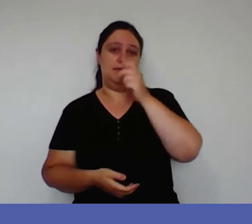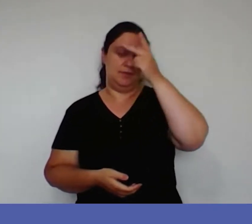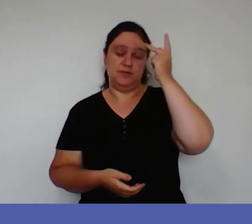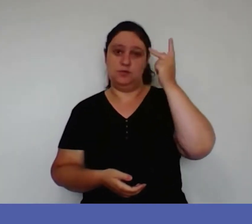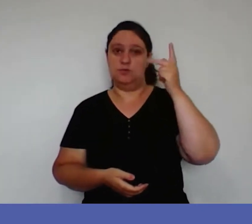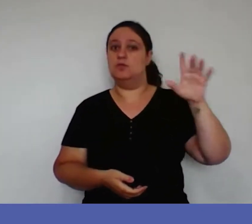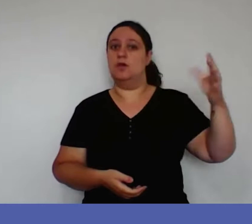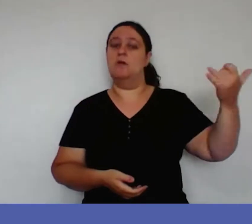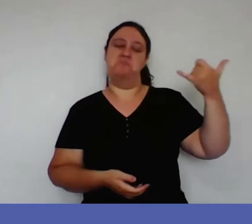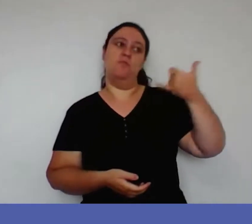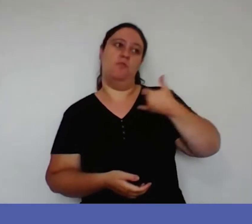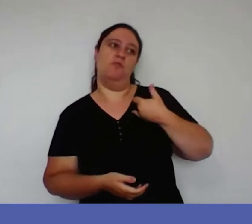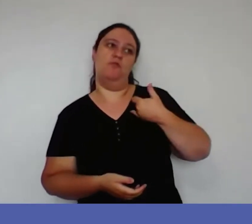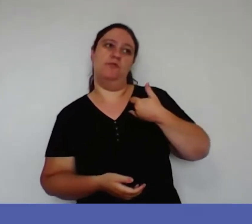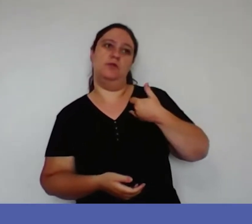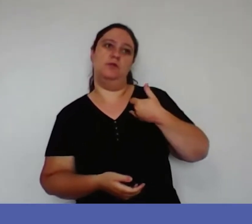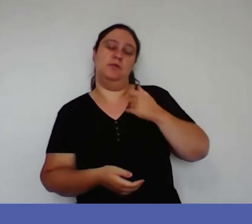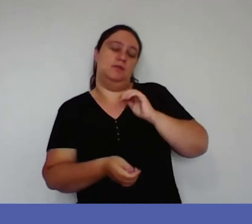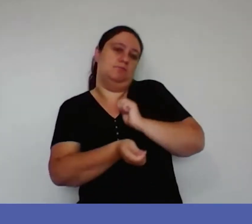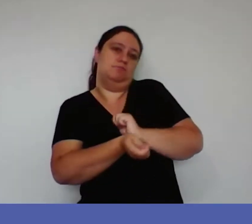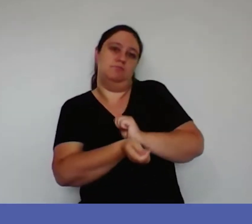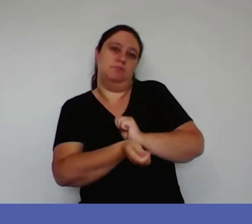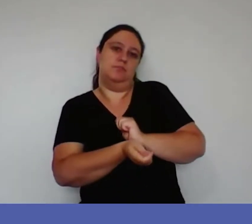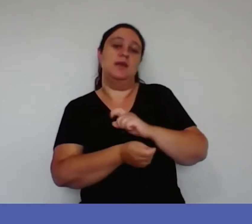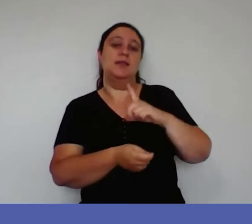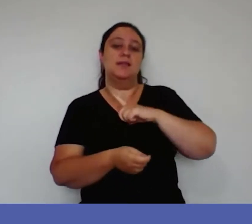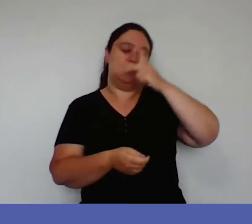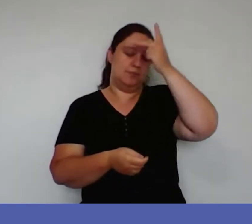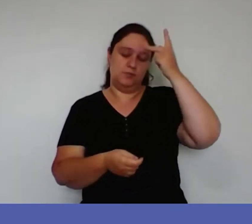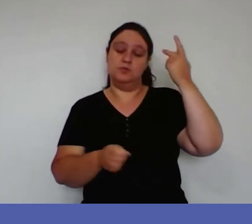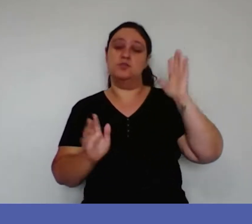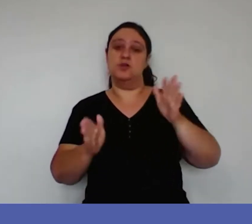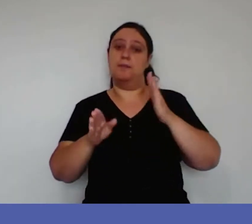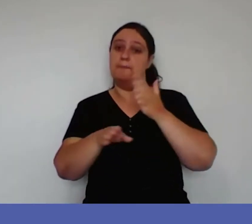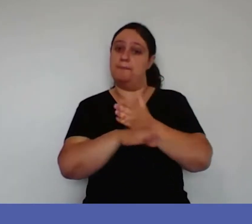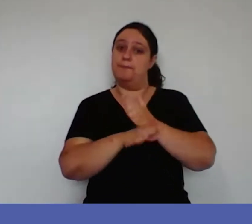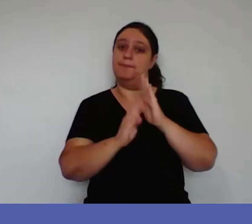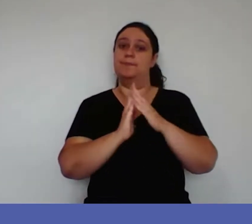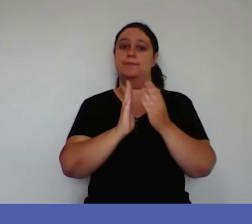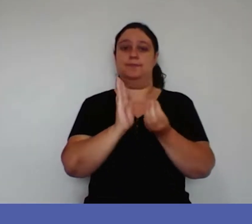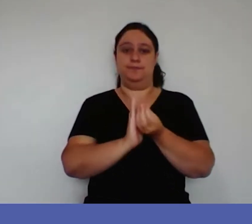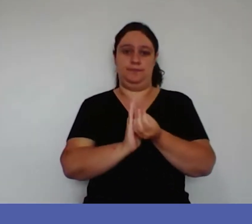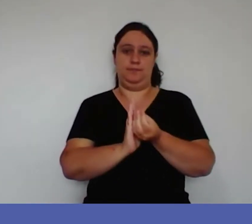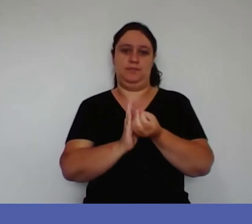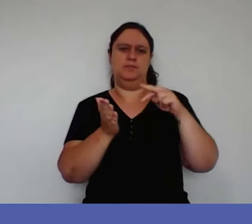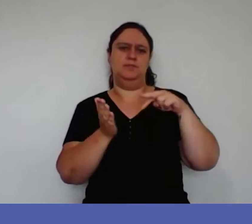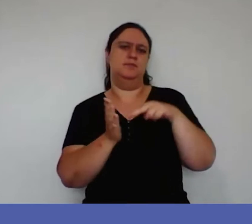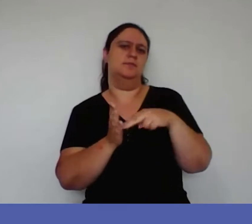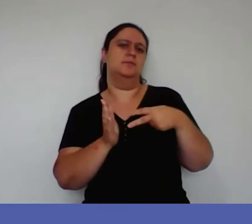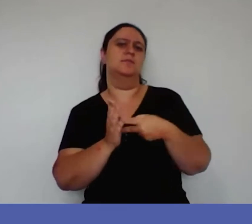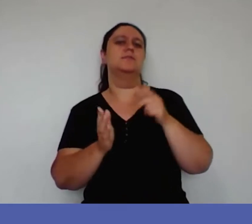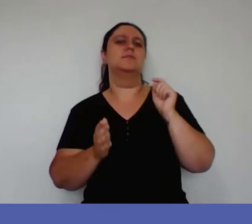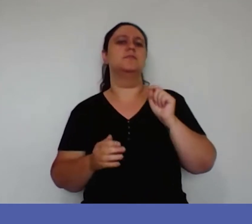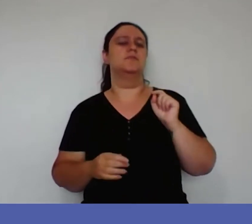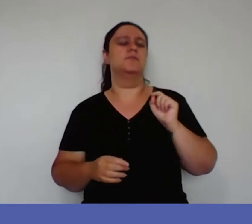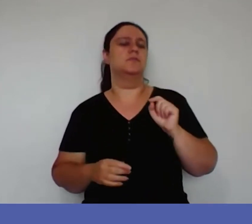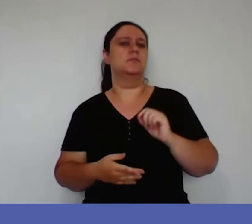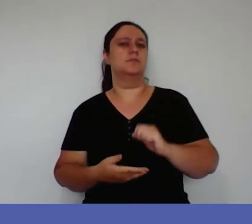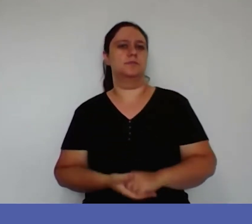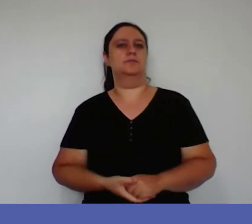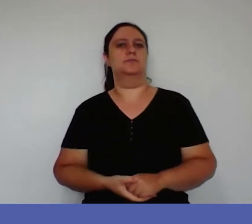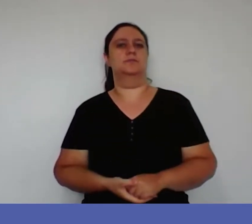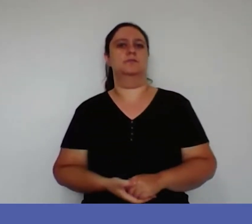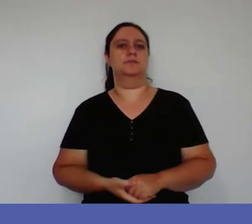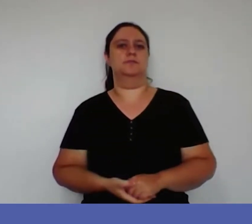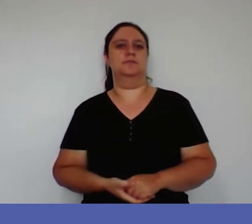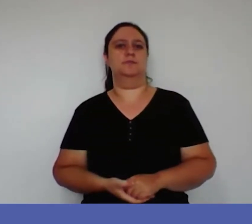para a igreja. Irmãos, isso significa o que, irmãos? Da maneira convencional, dessas últimas 3